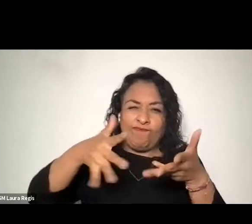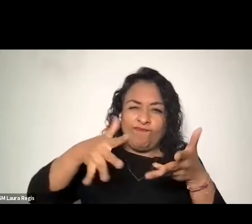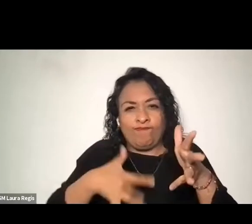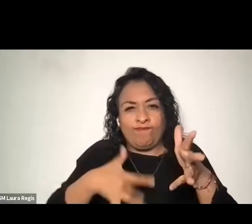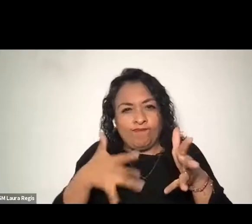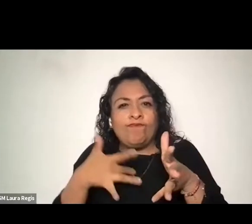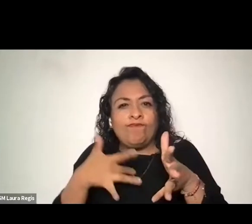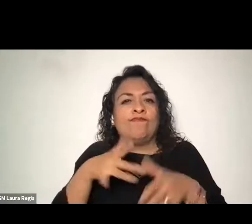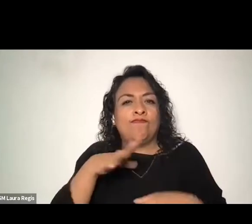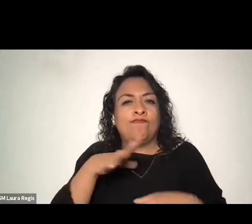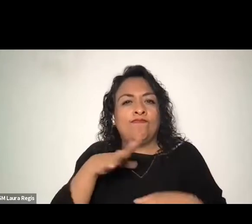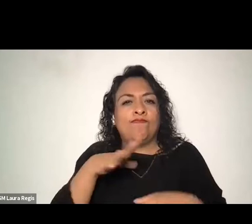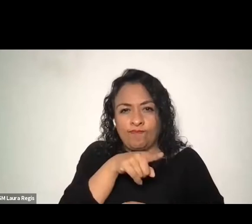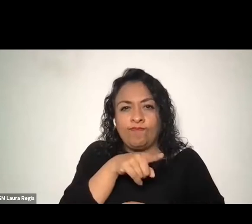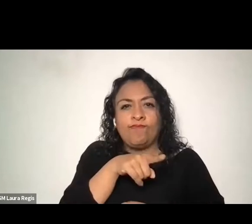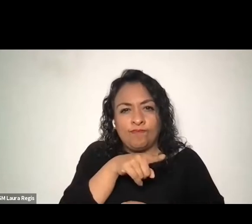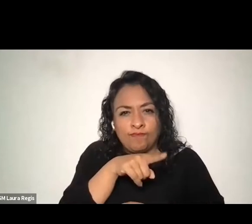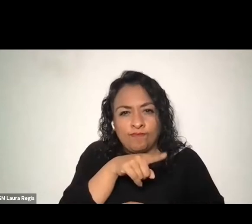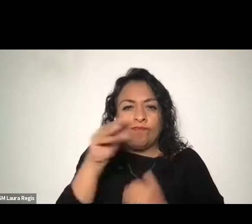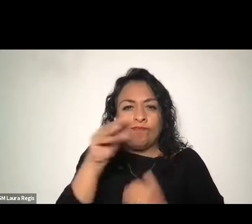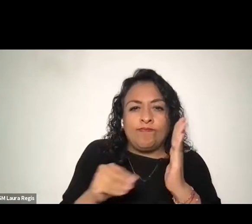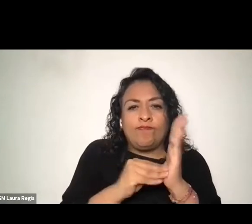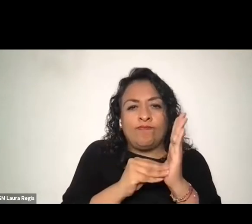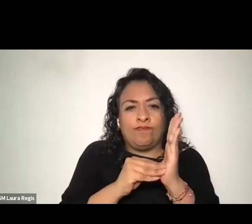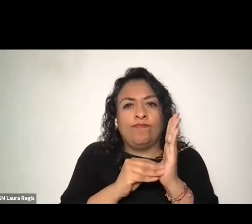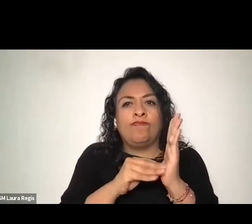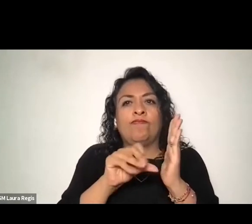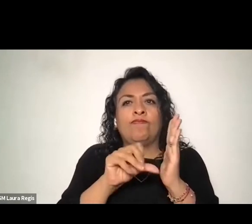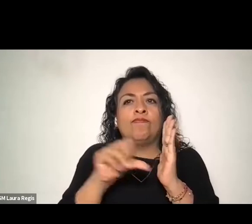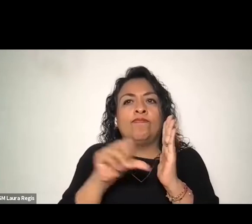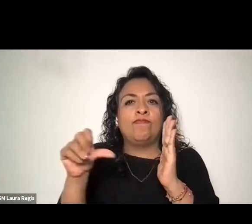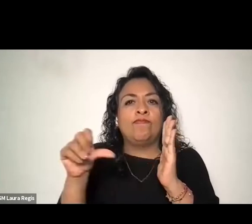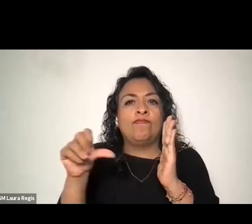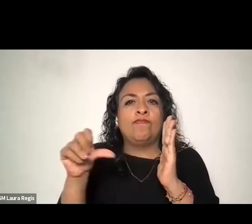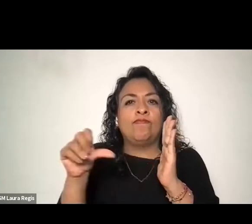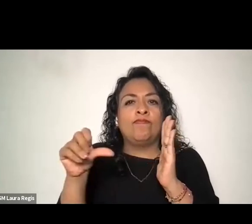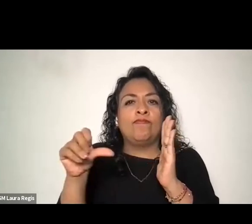lo que hay adicional a